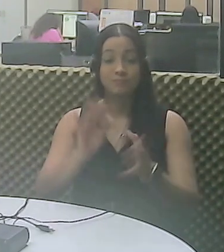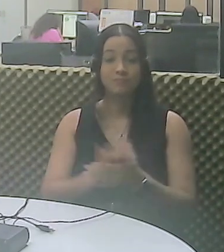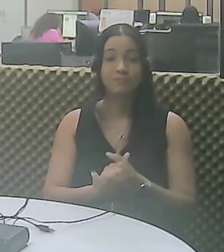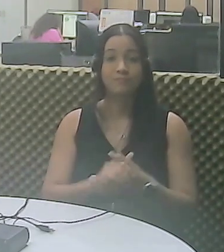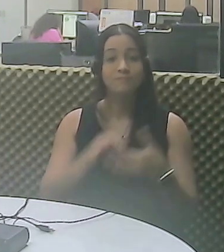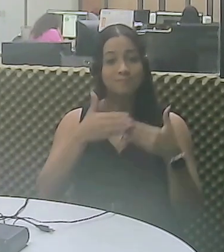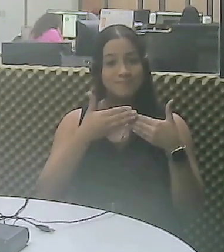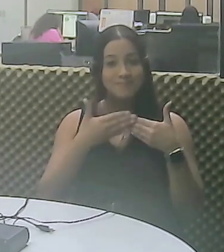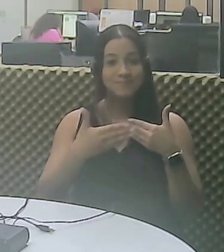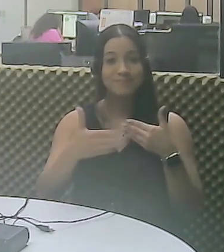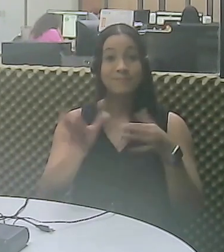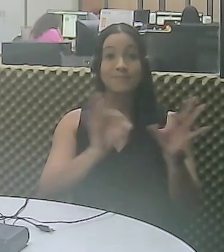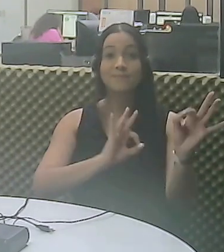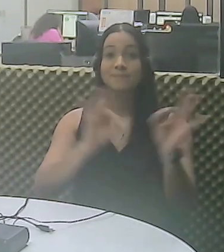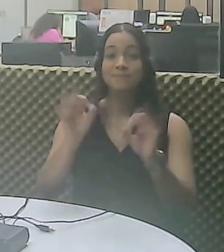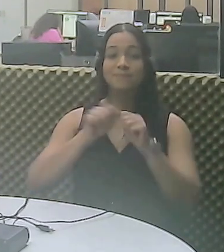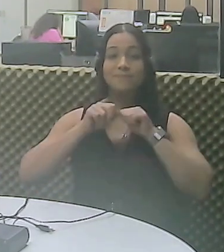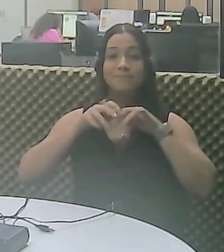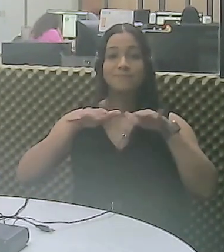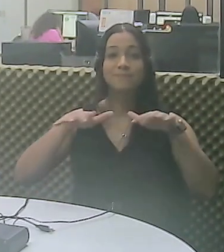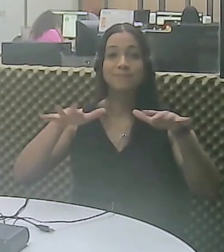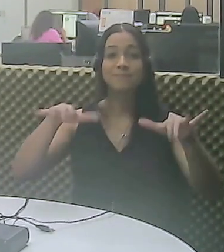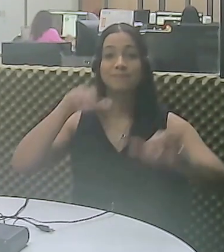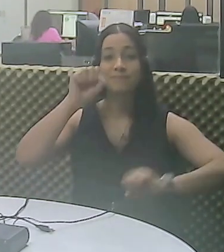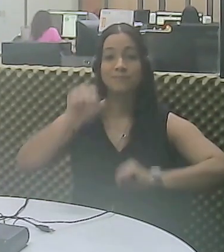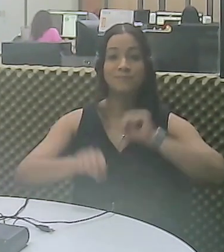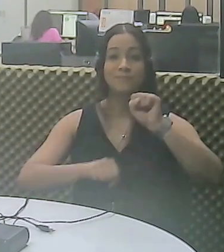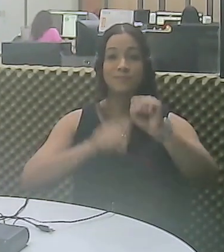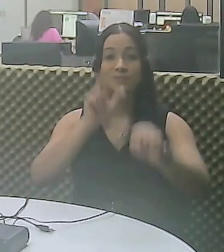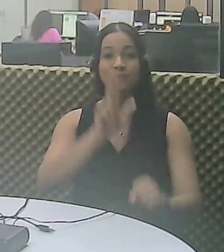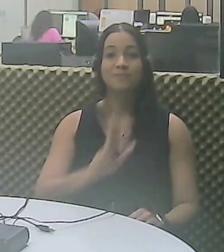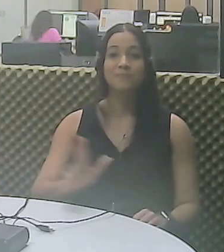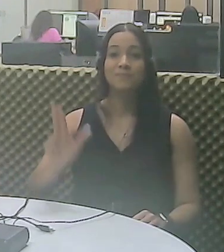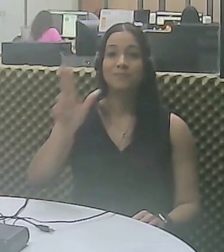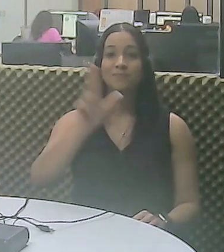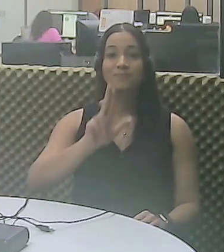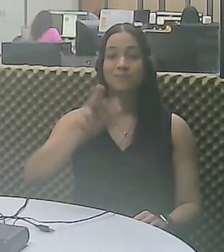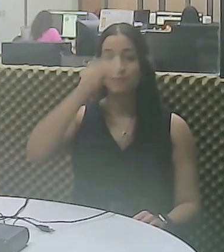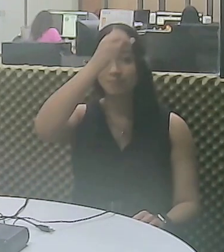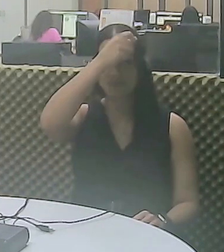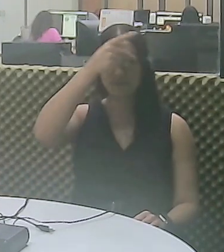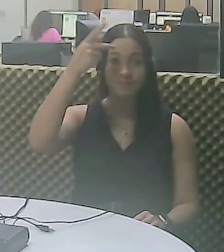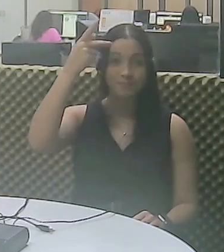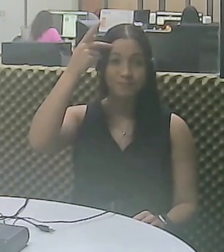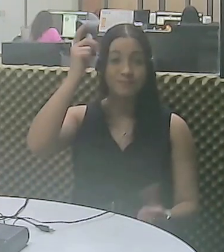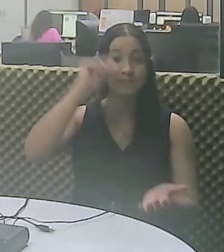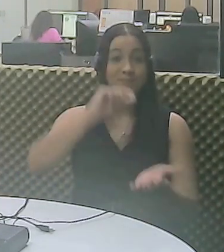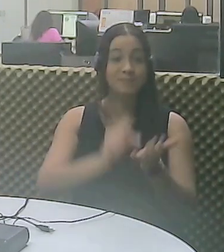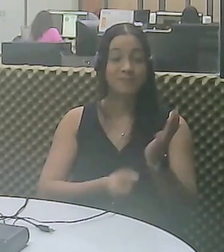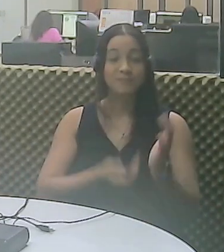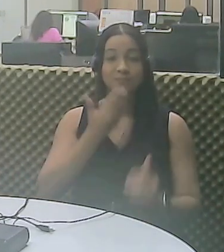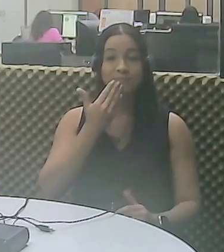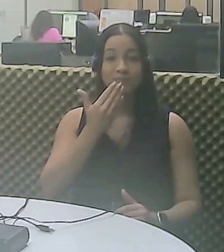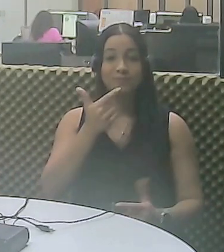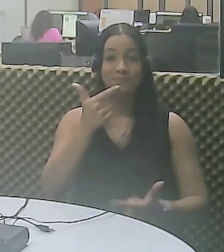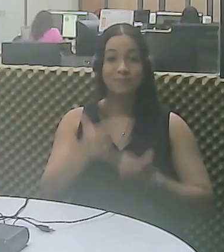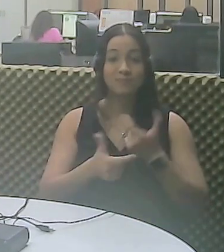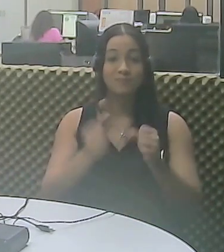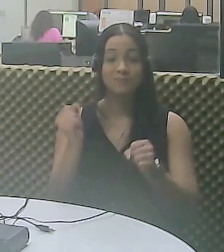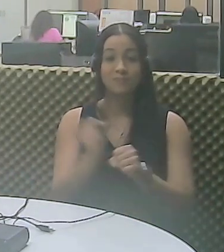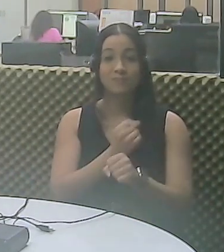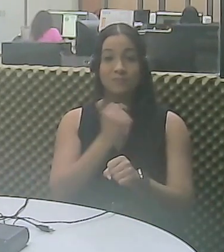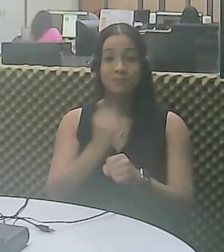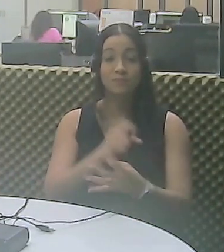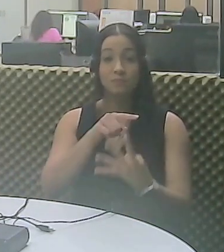dando continuidade ao projeto de expansão da malha cicloviária de Uberlândia. O prefeito também assinou uma ordem de serviço para a construção